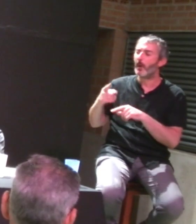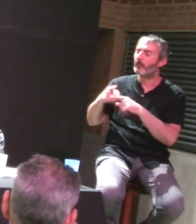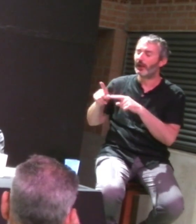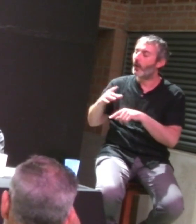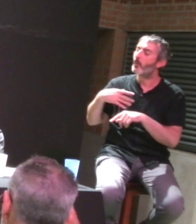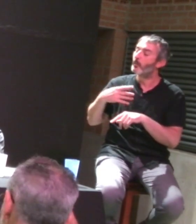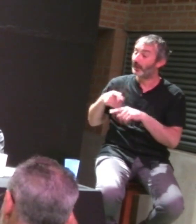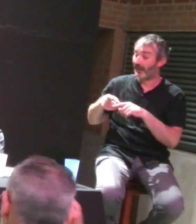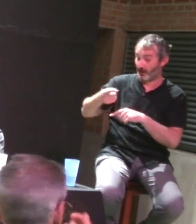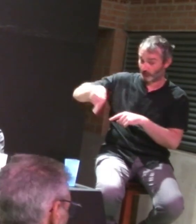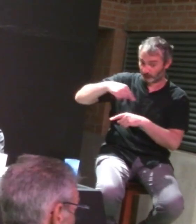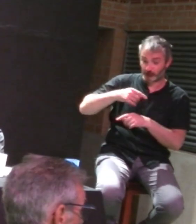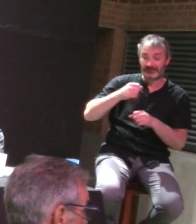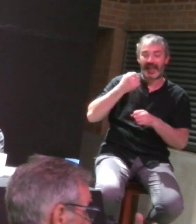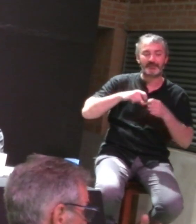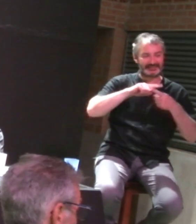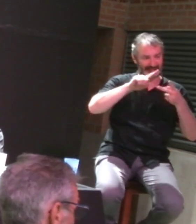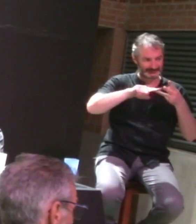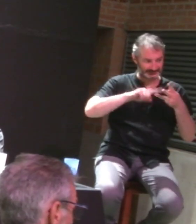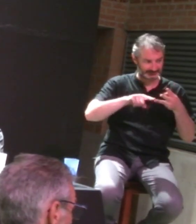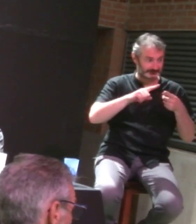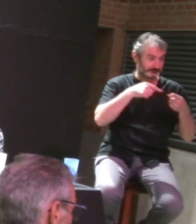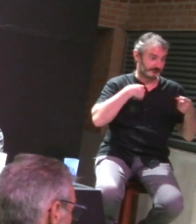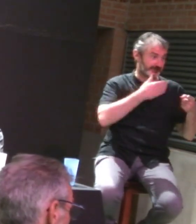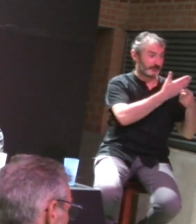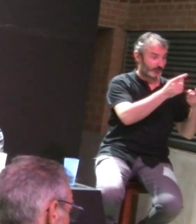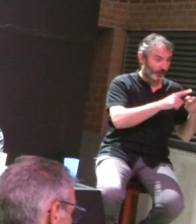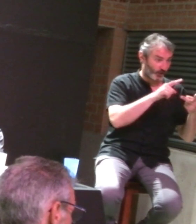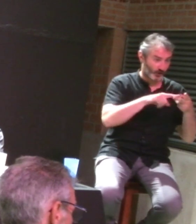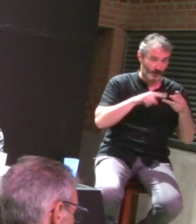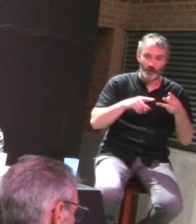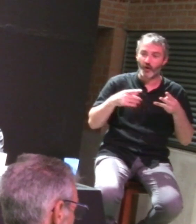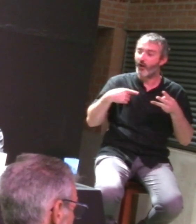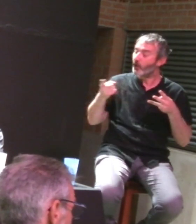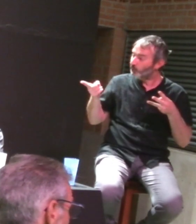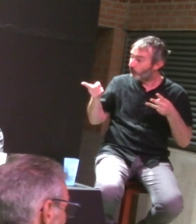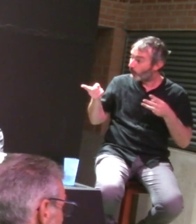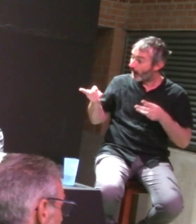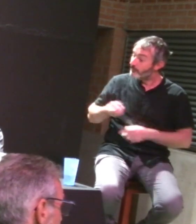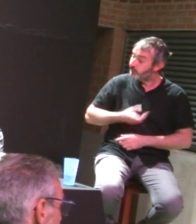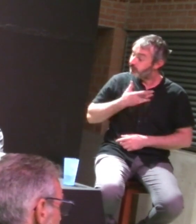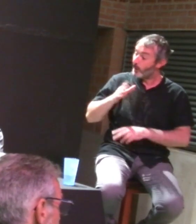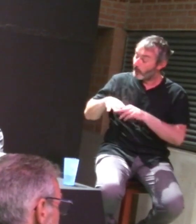participar, per compartir tots aquests coneixements, que jo crec que, bueno, no sé, jo estic superagraït.